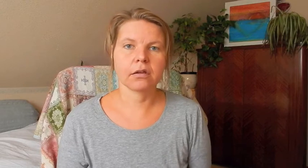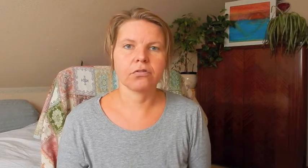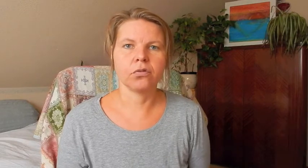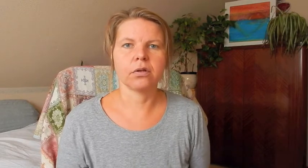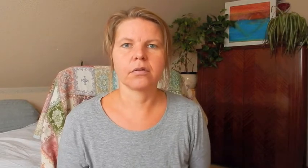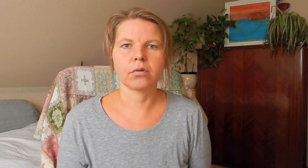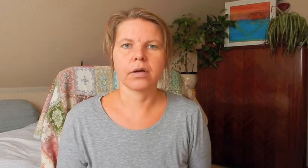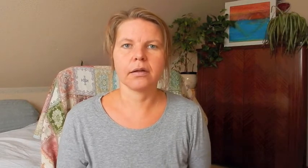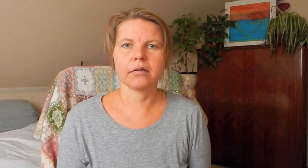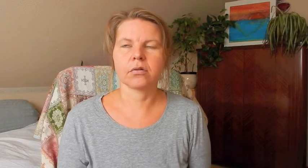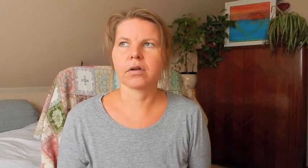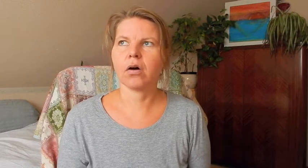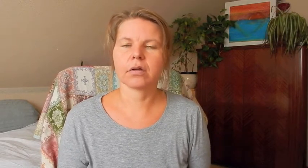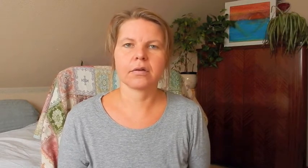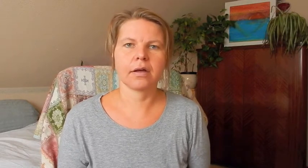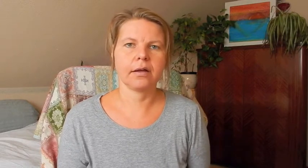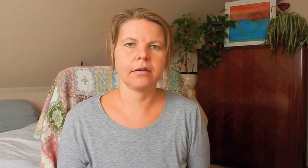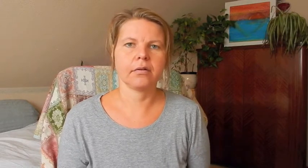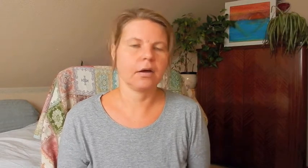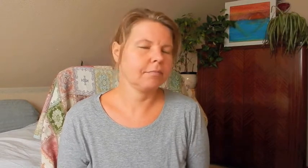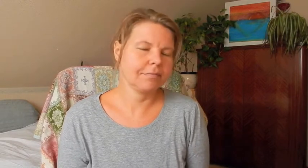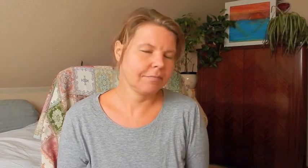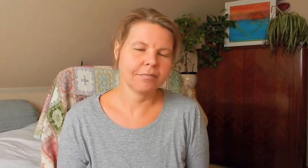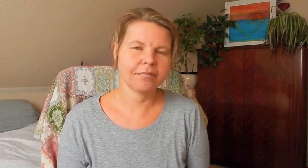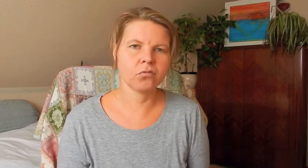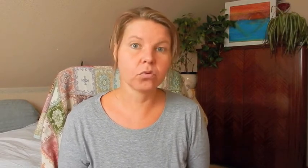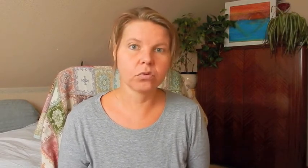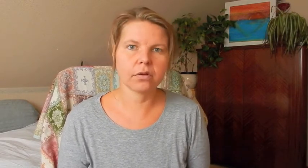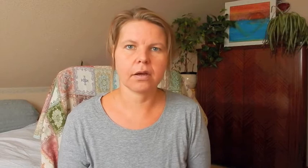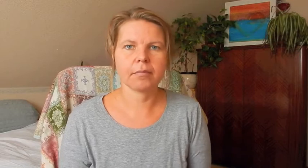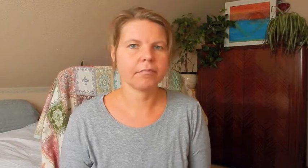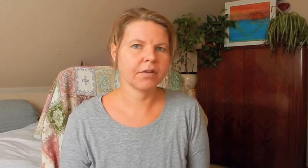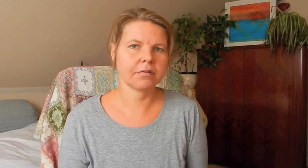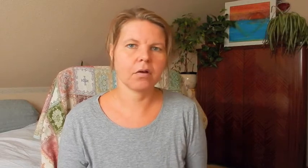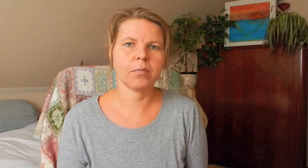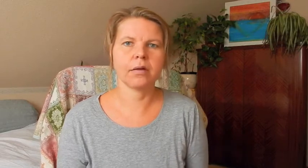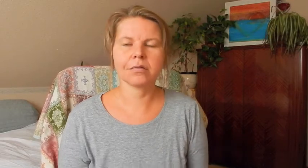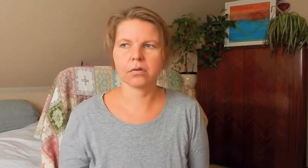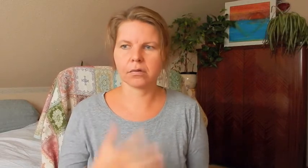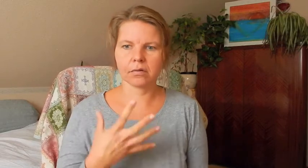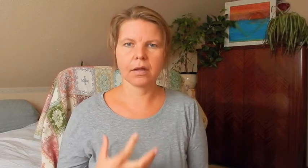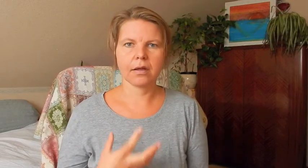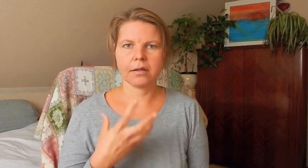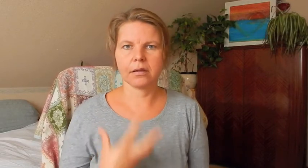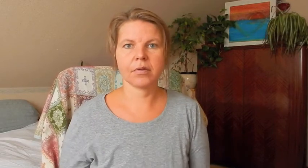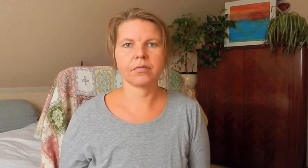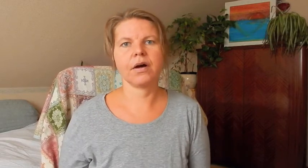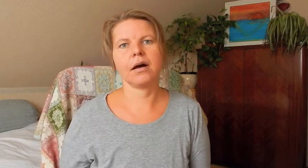schwierigen Gefühlen. So, ja? Die so Traurigkeit oder Wut oder was es auch immer ist. So dieses, ich nehme das